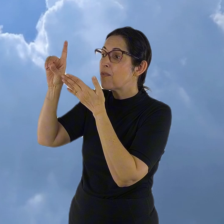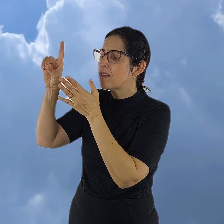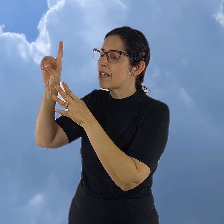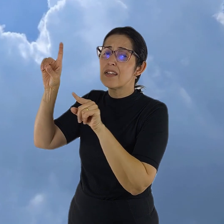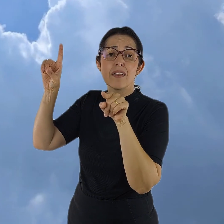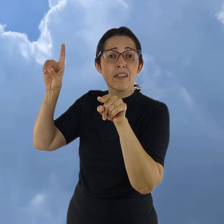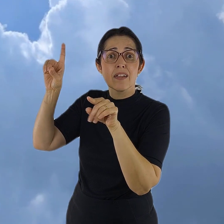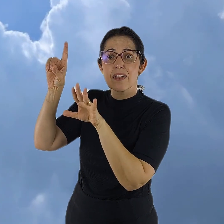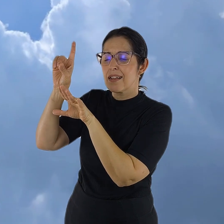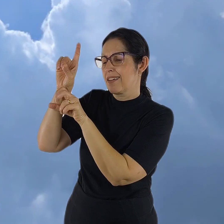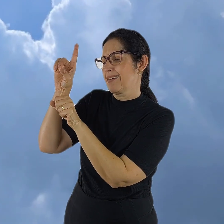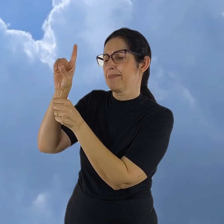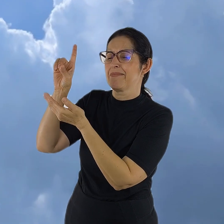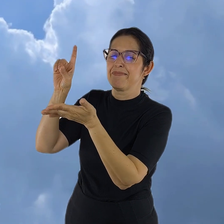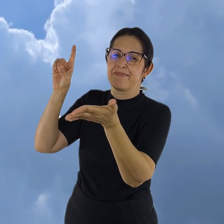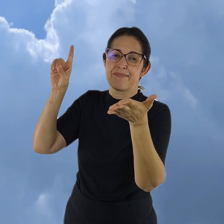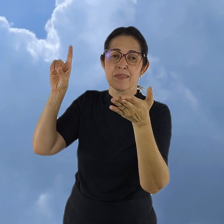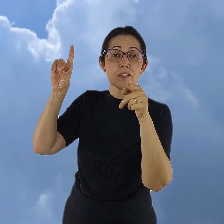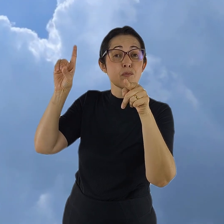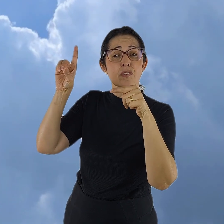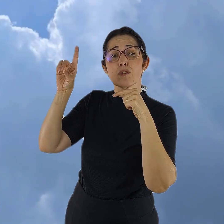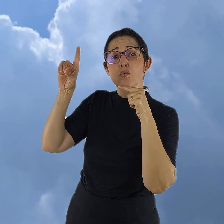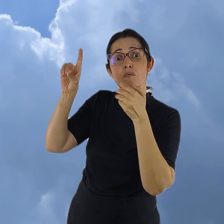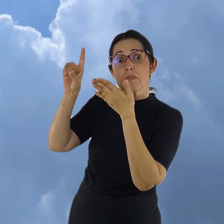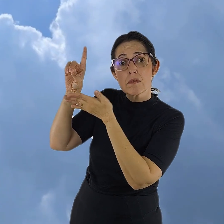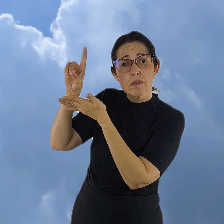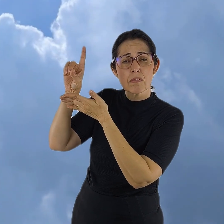dele por você.